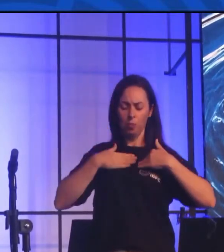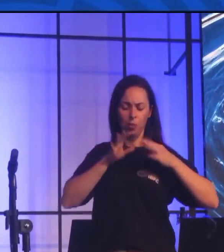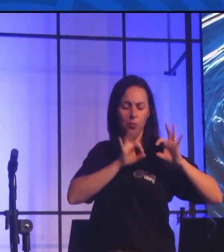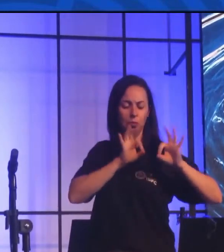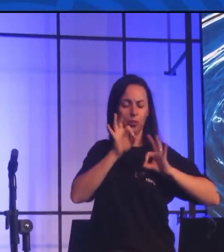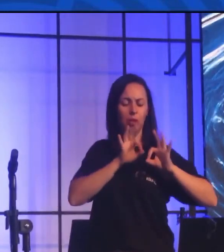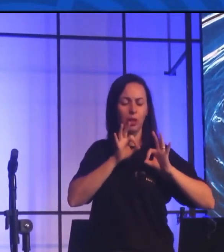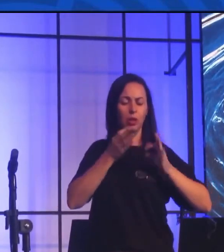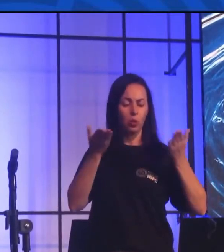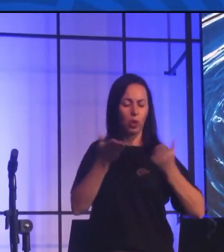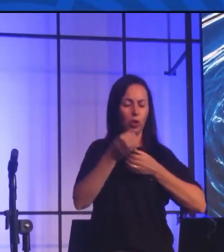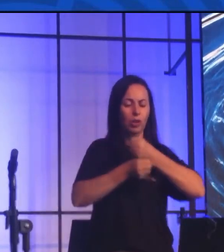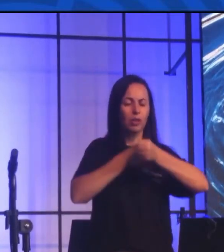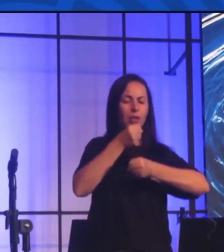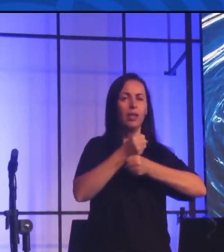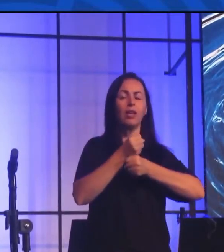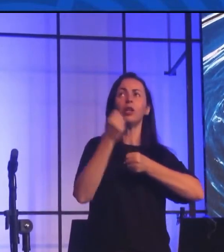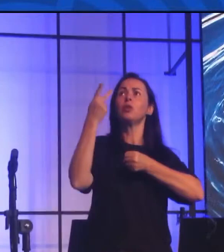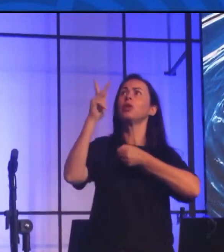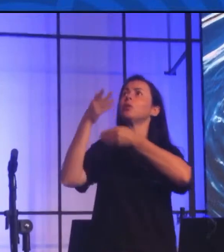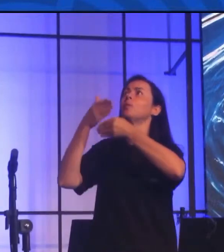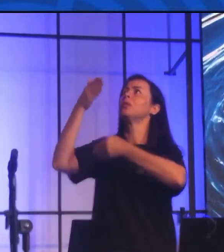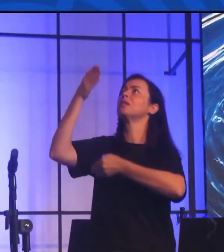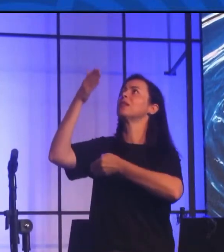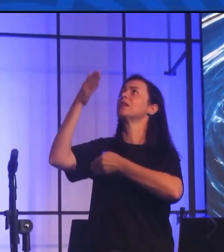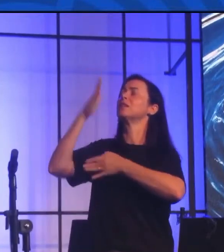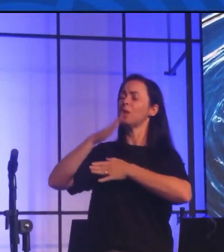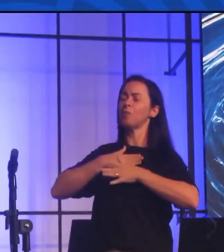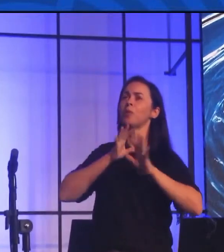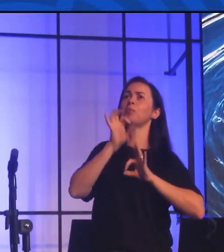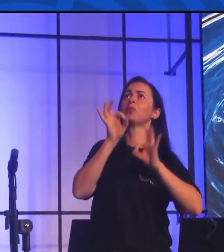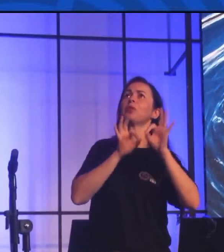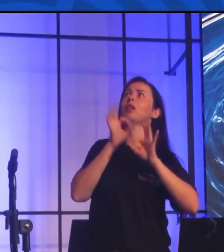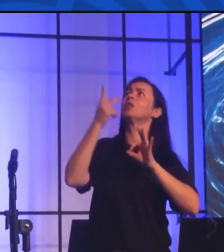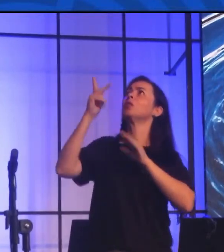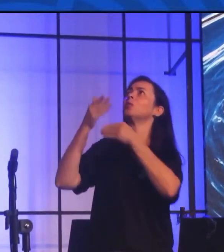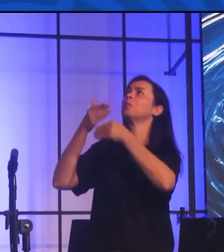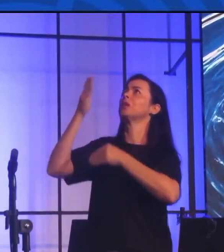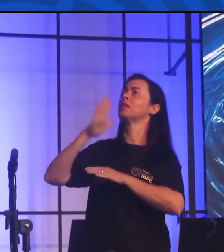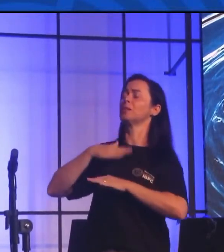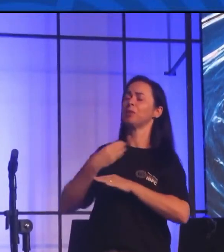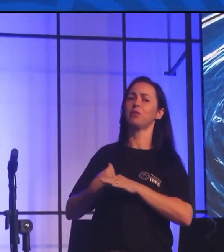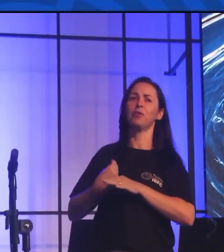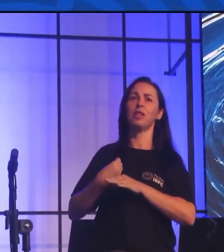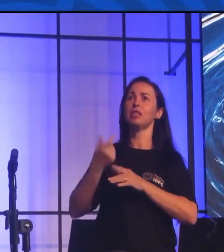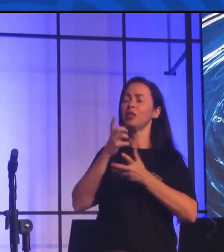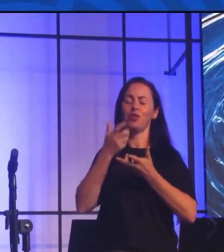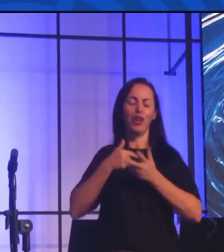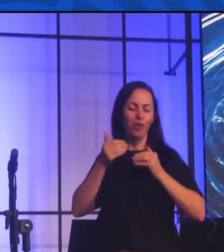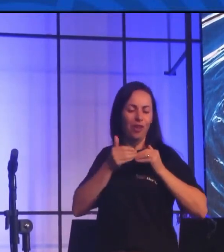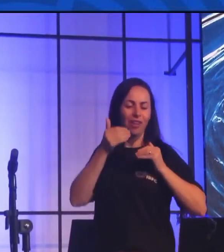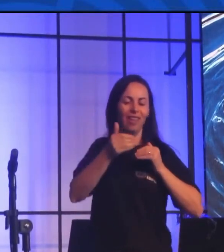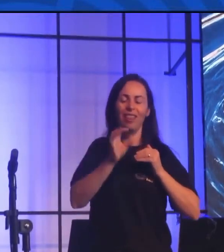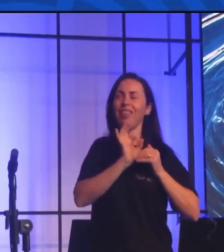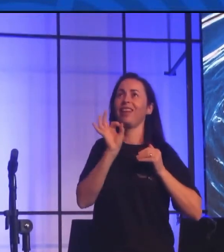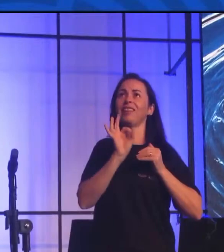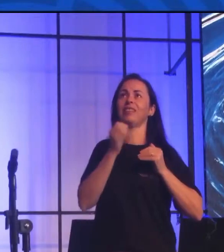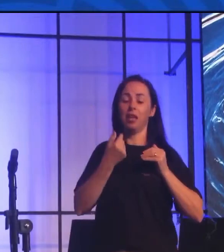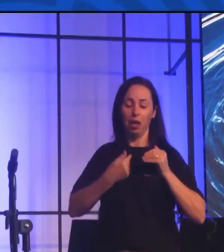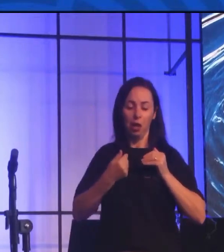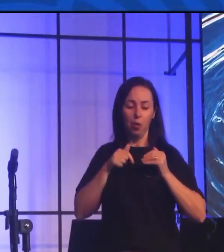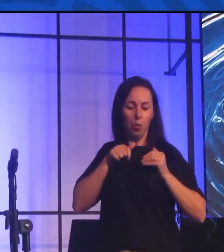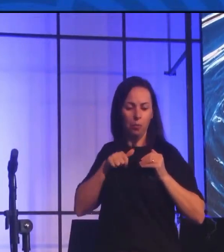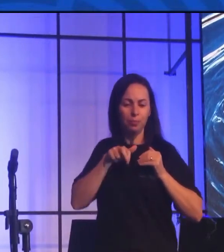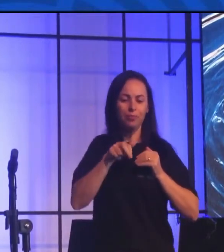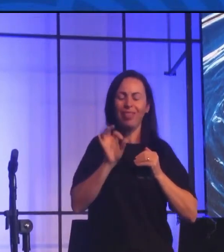seja a Tua presença. Eu não quero dar um passo, eu não quero me mover, eu não vou